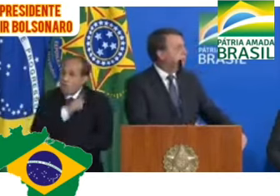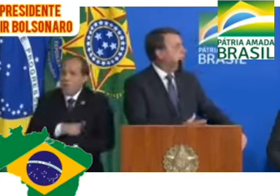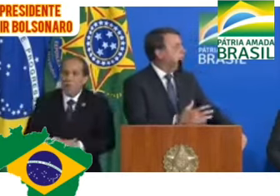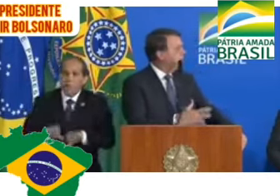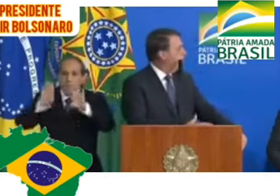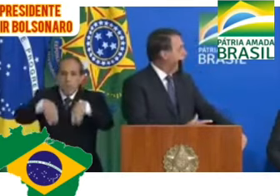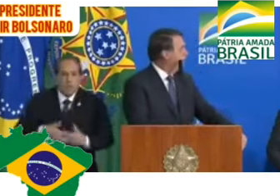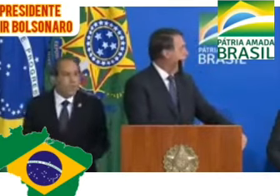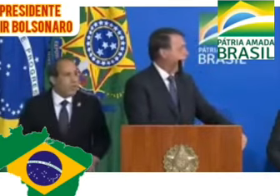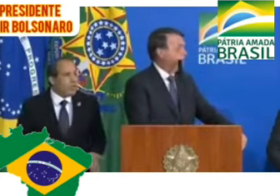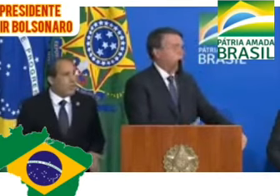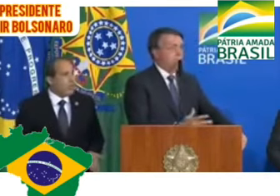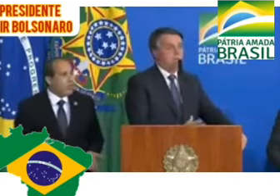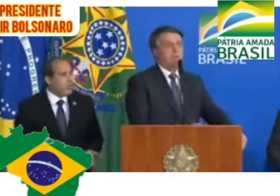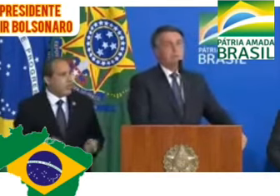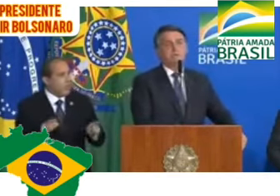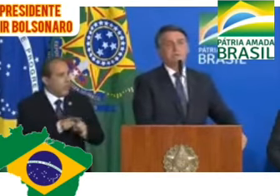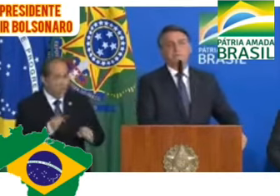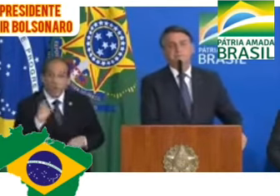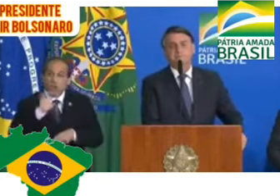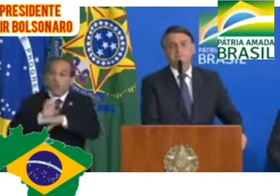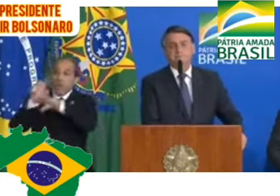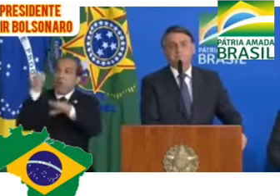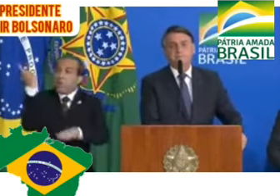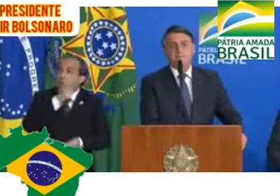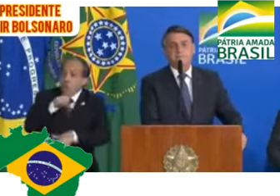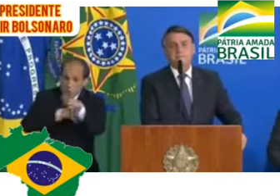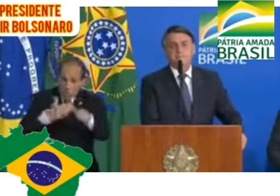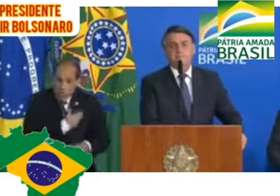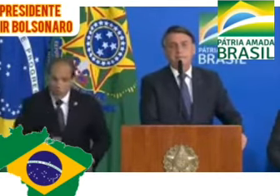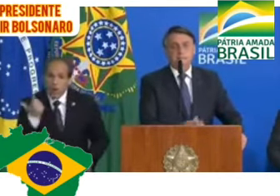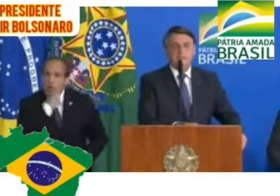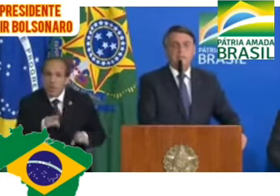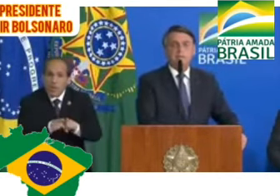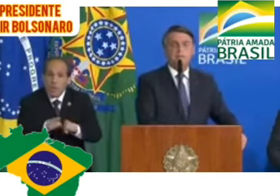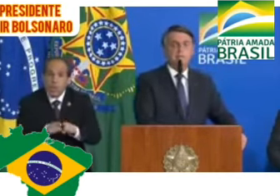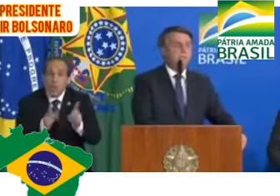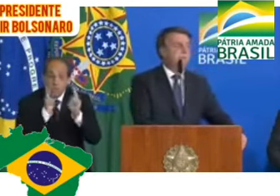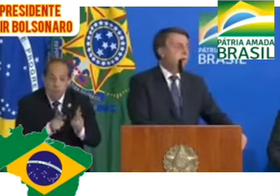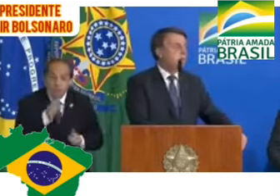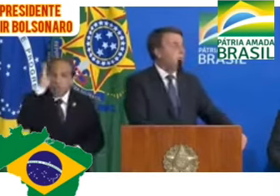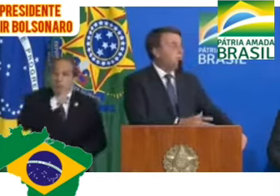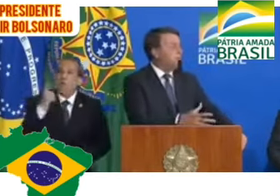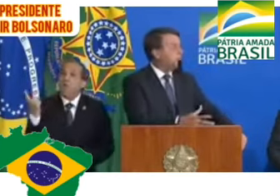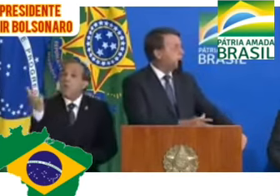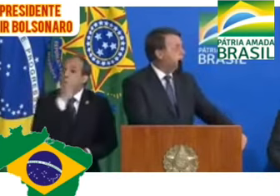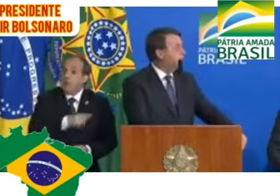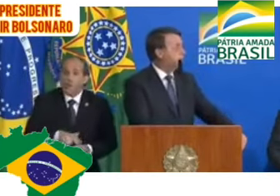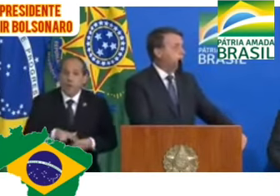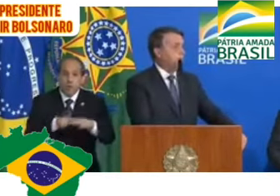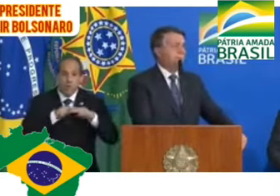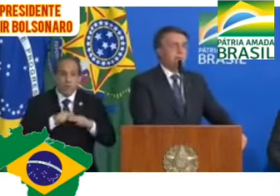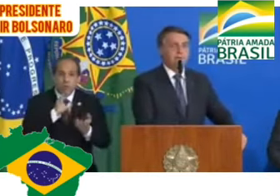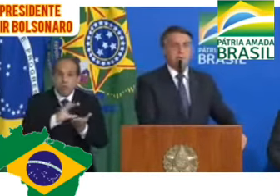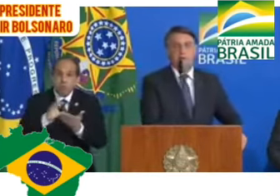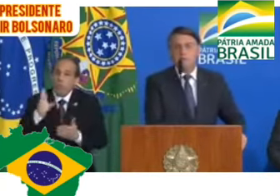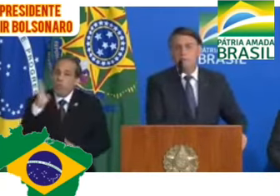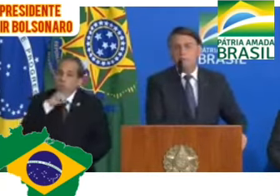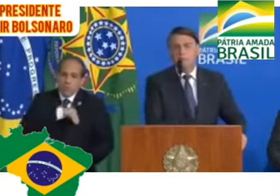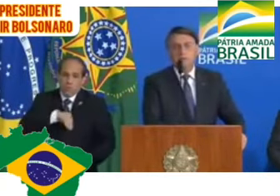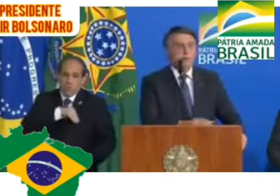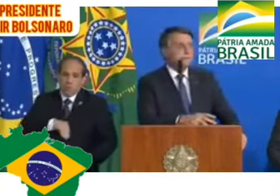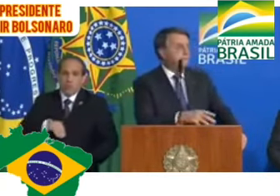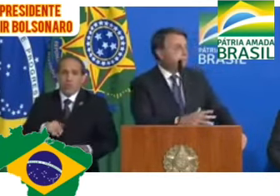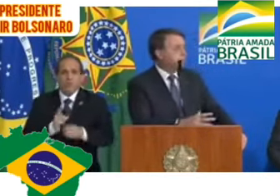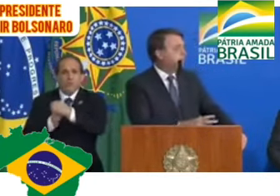estados ganhando, ganha o governo, ganha o Brasil. E esse auxílio emergencial, em municípios, por exemplo, os mais